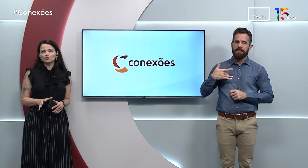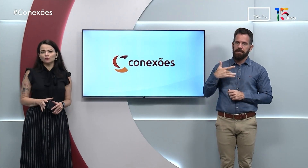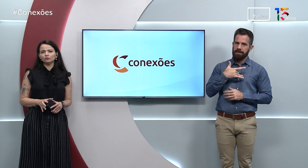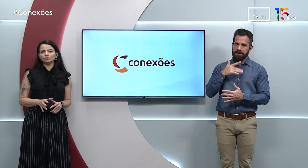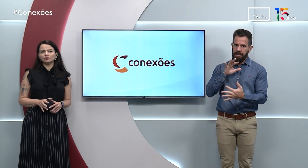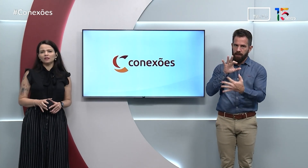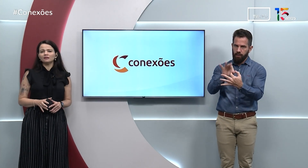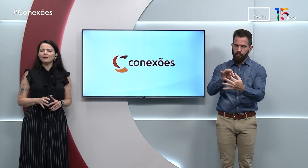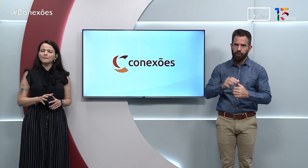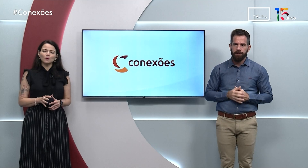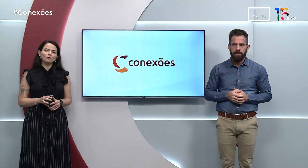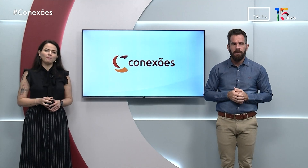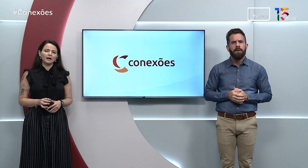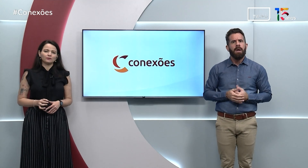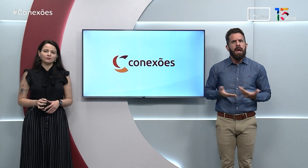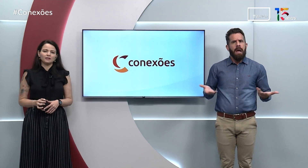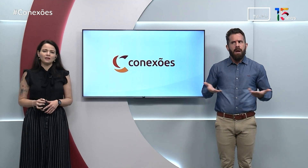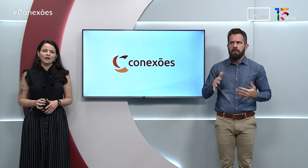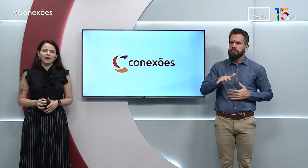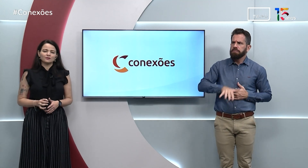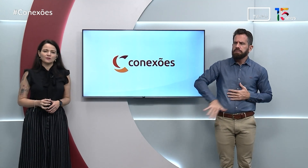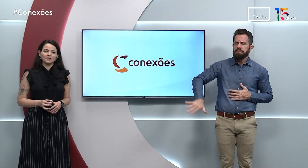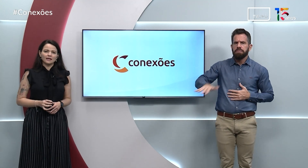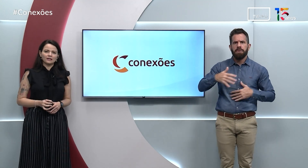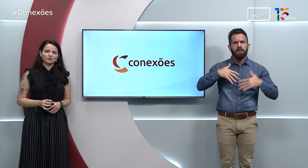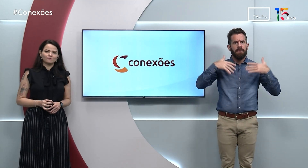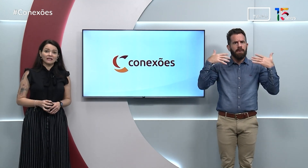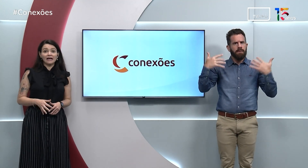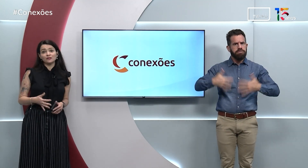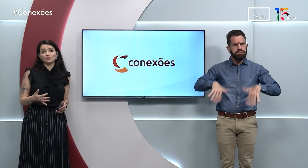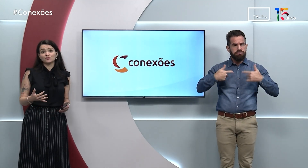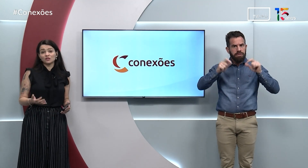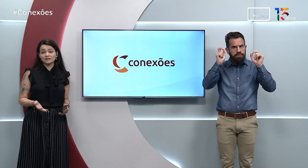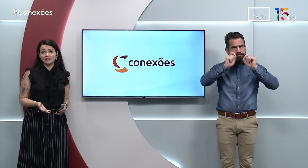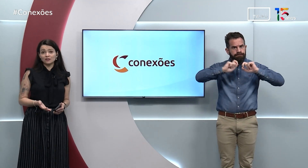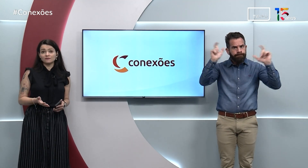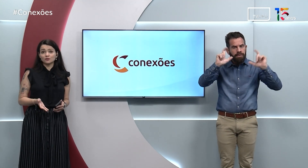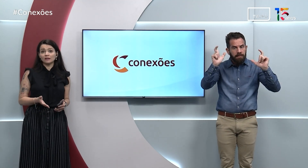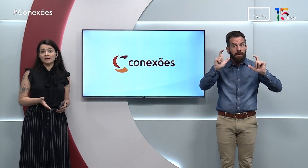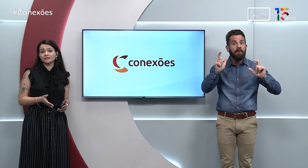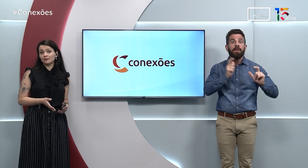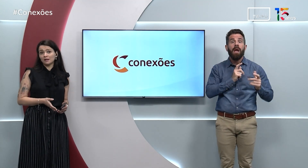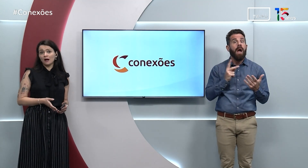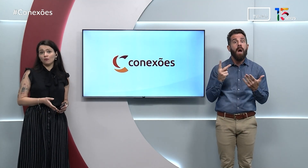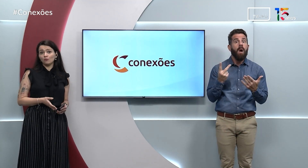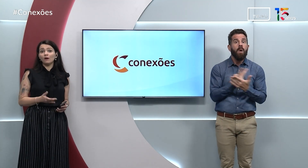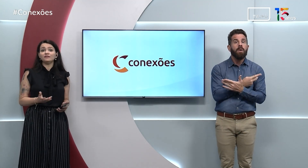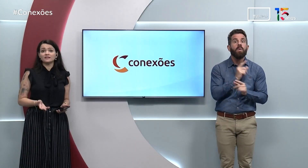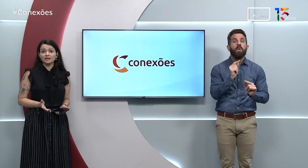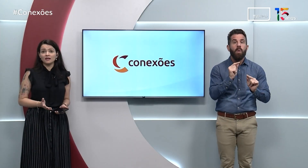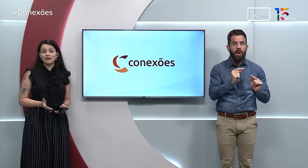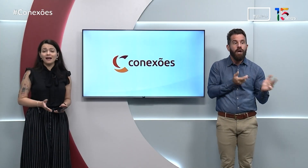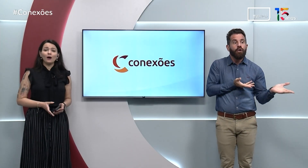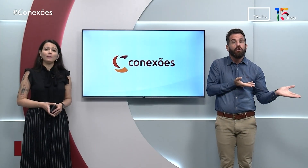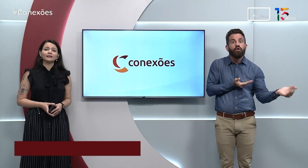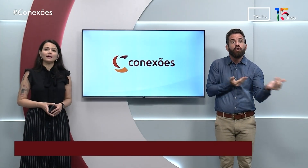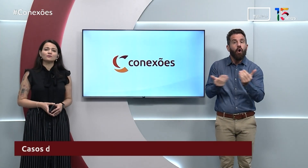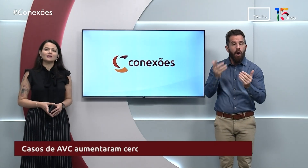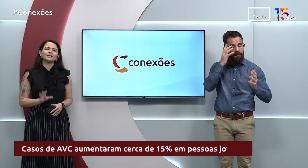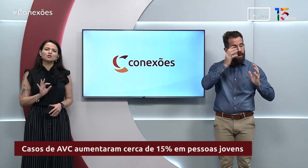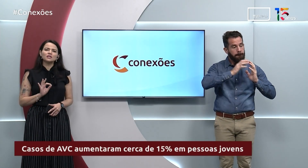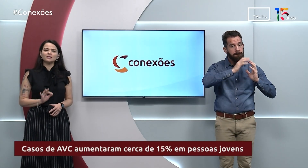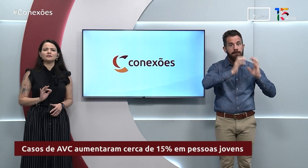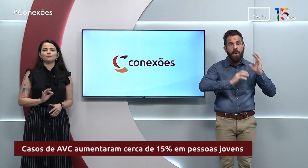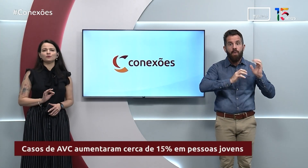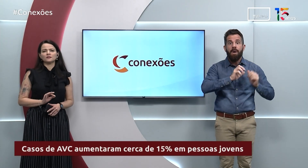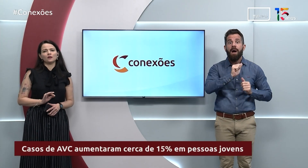um assunto que tem preocupado aí a sociedade. Casos de acidente vascular cerebral, o AVC, aumentaram